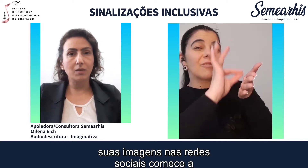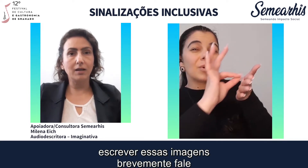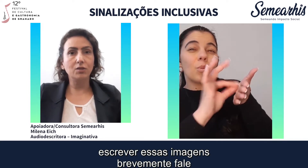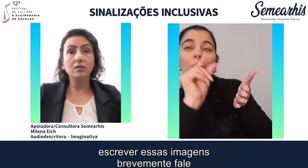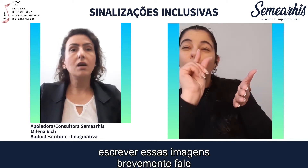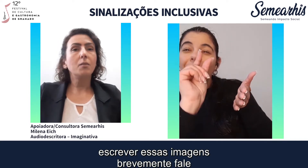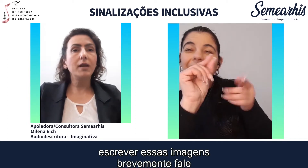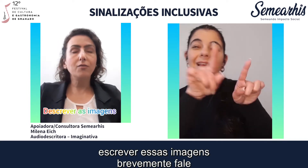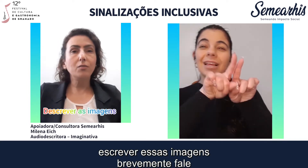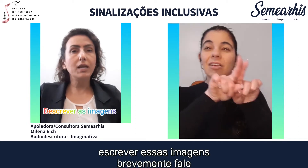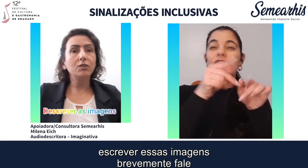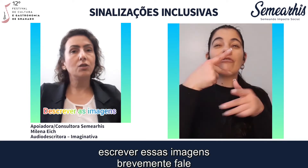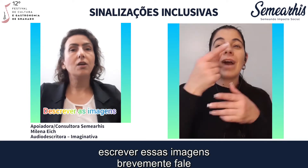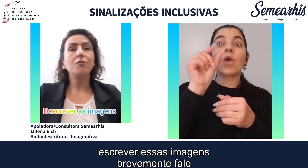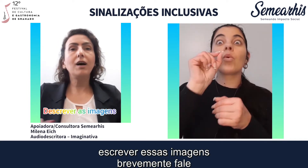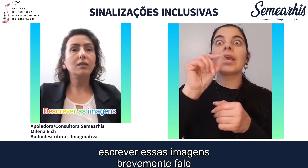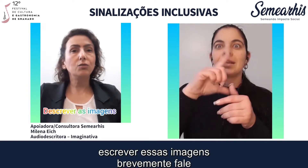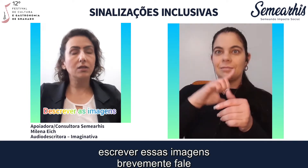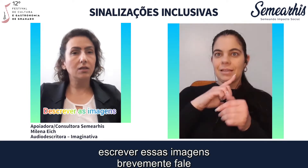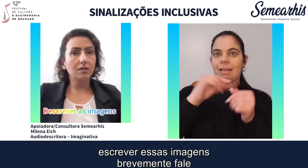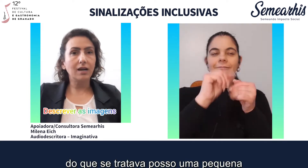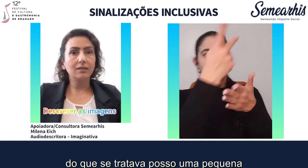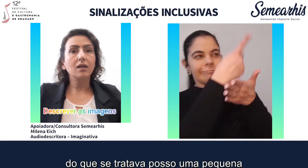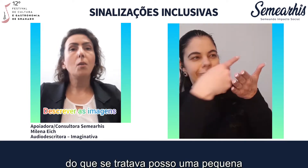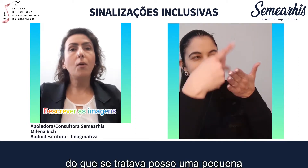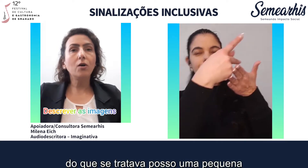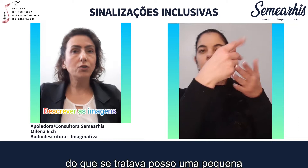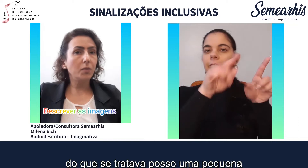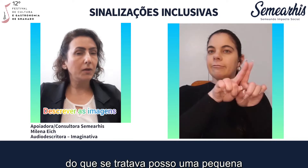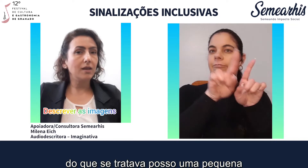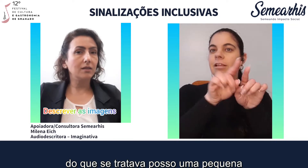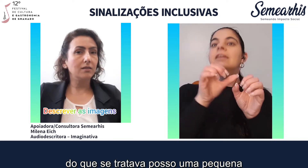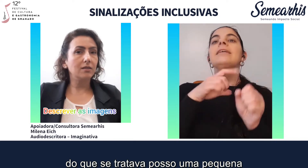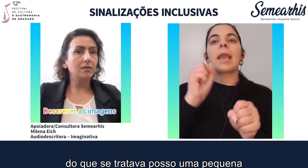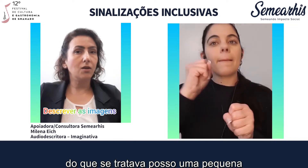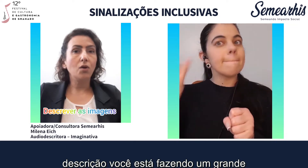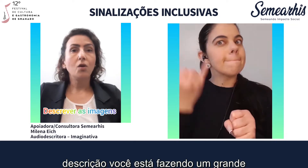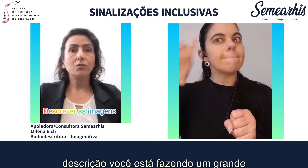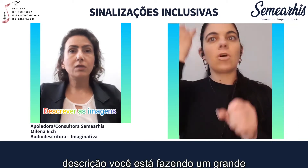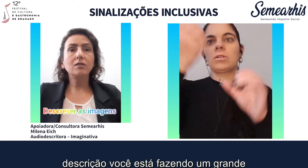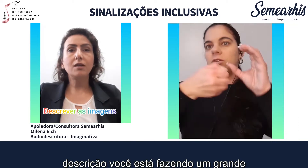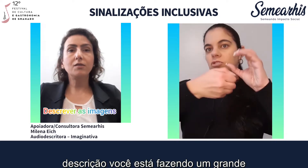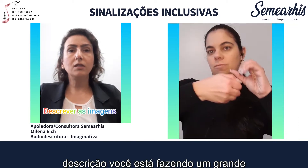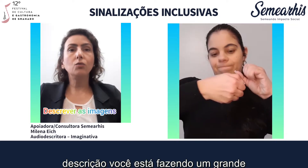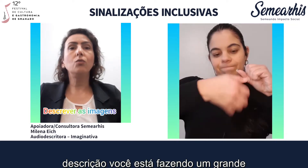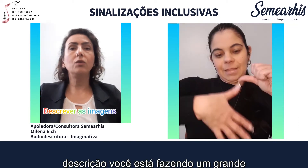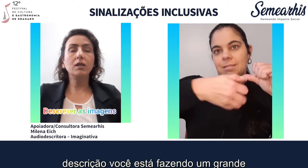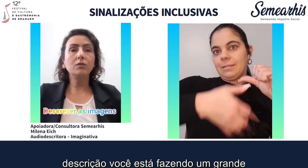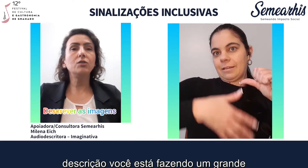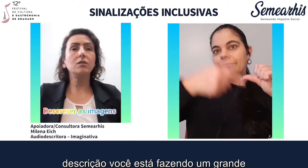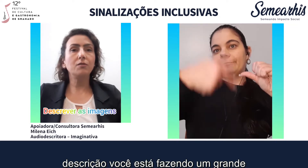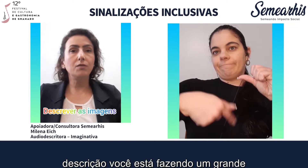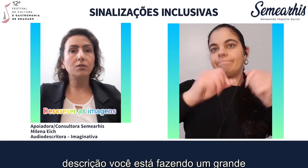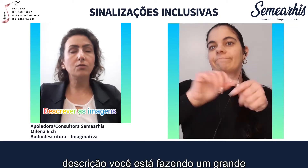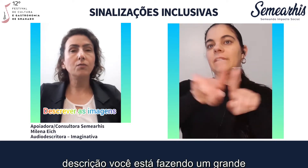essas imagens. Brevemente, fale do que se trata. Poste uma pequena descrição. Você estará fazendo um